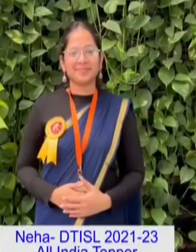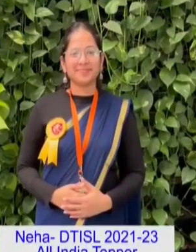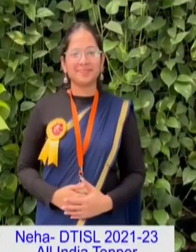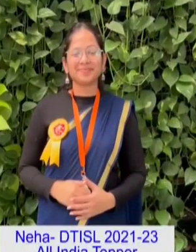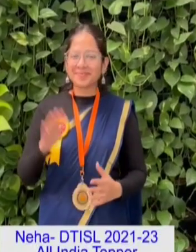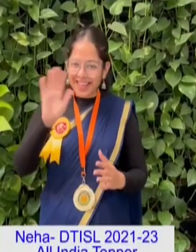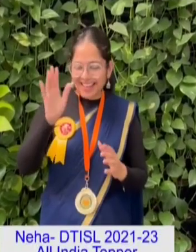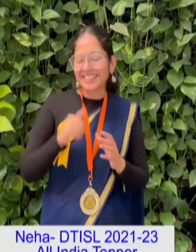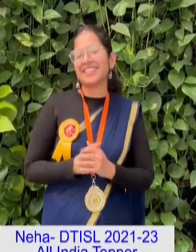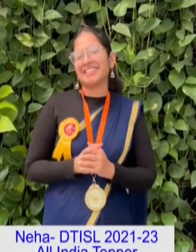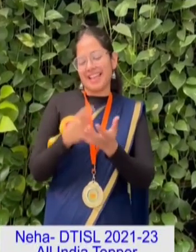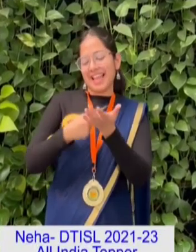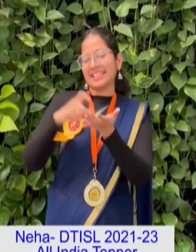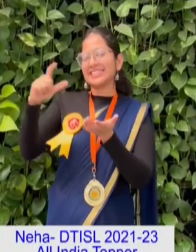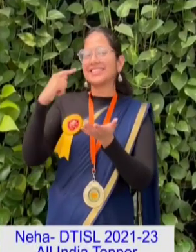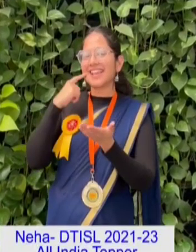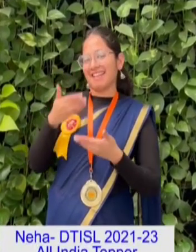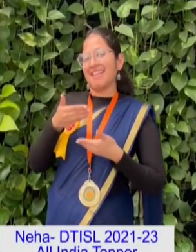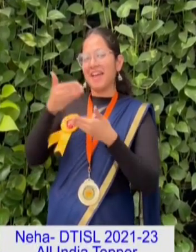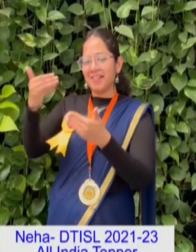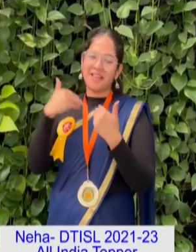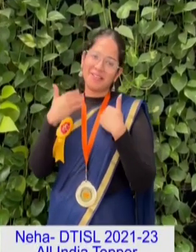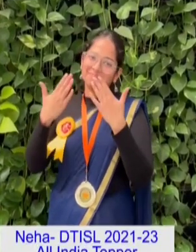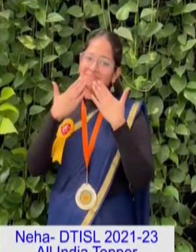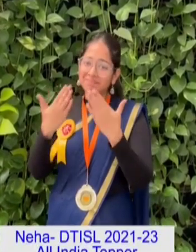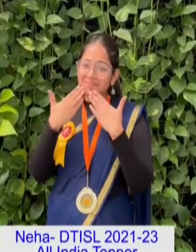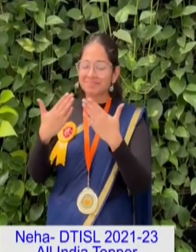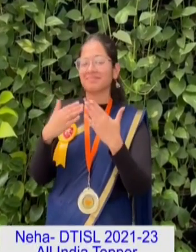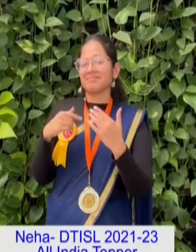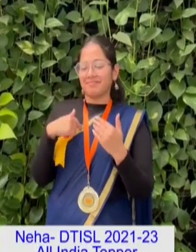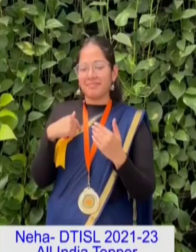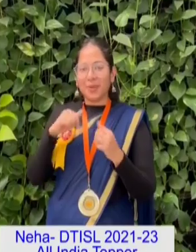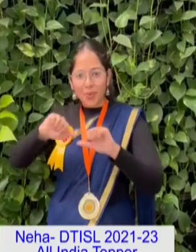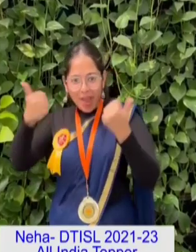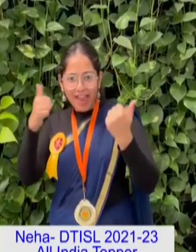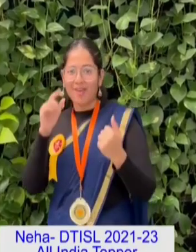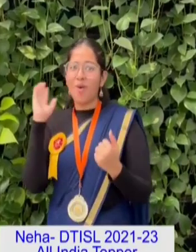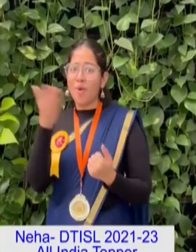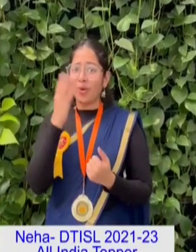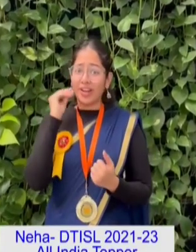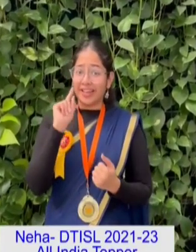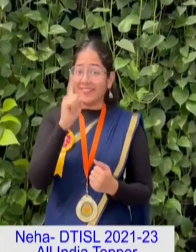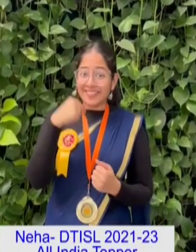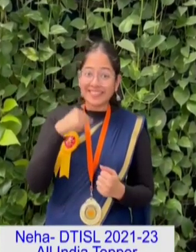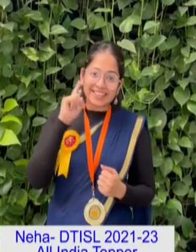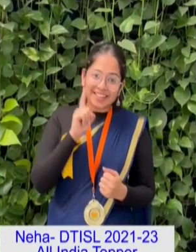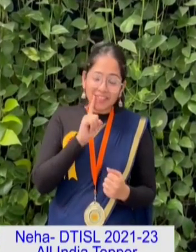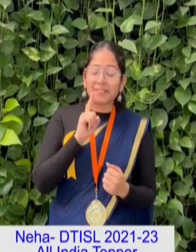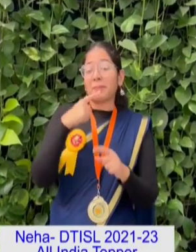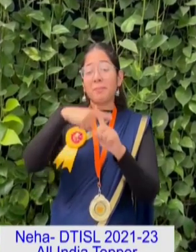हाय आरसीआई ने मुझे इनवाइट किया इस प्रोग्राम में इसके लिए बहुत-बहुत धन्यवाद सभी हियरिंग विनर्स में मैं इकलौती डेफ हूं साथ में